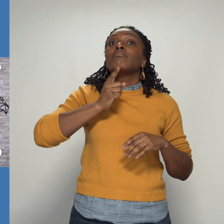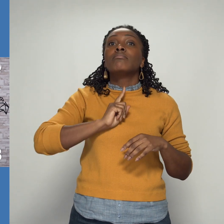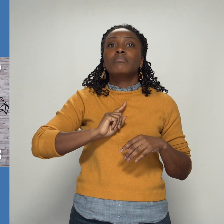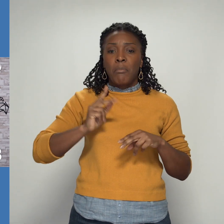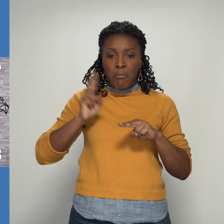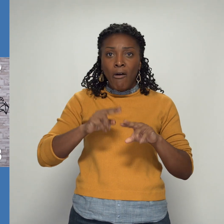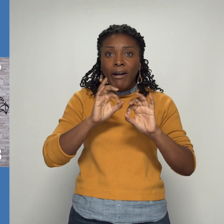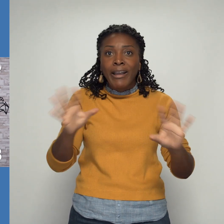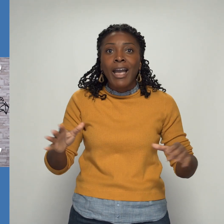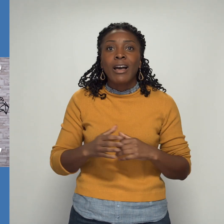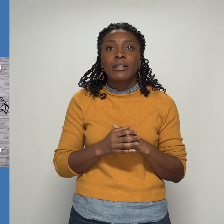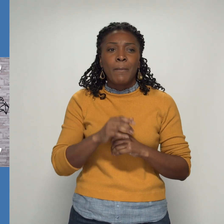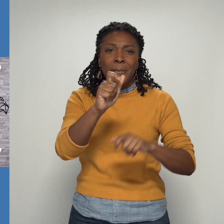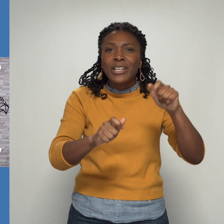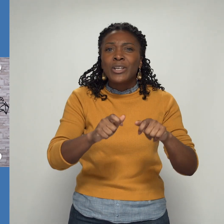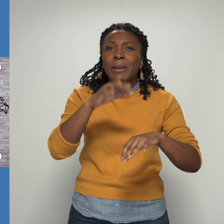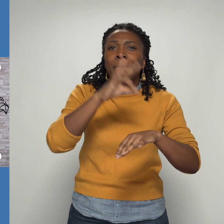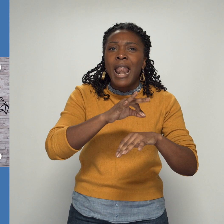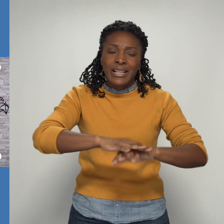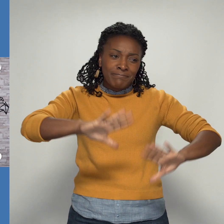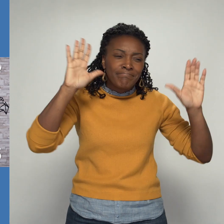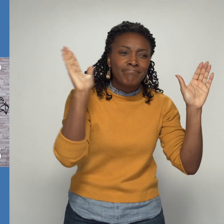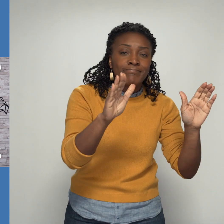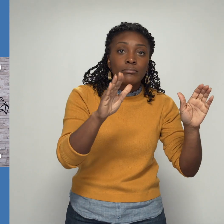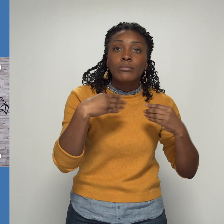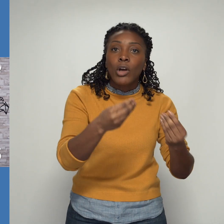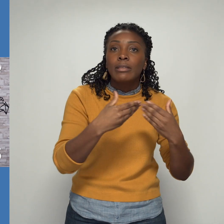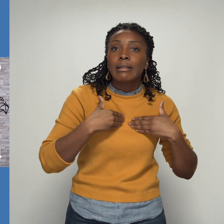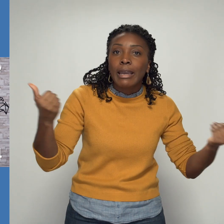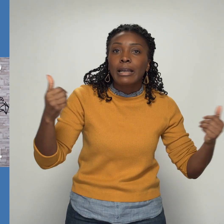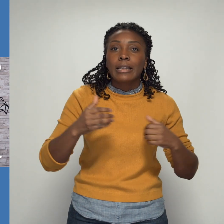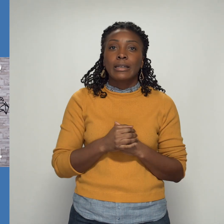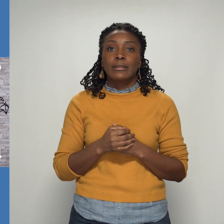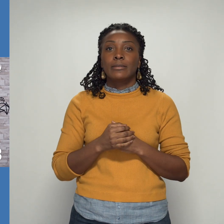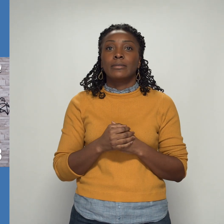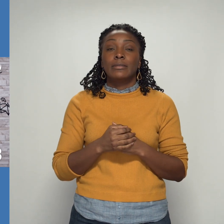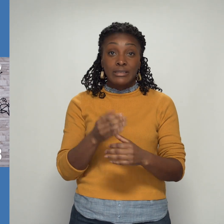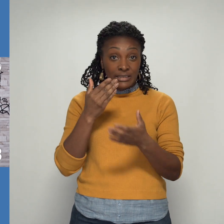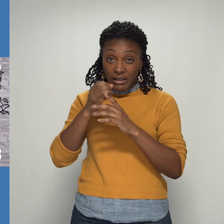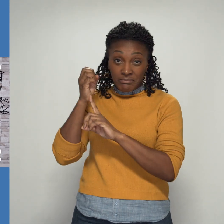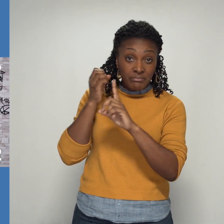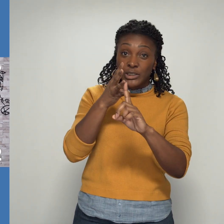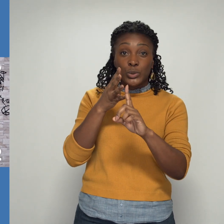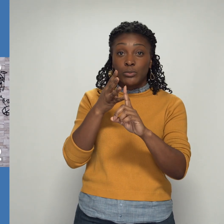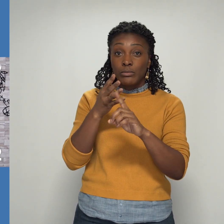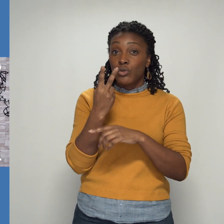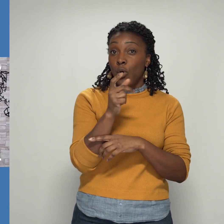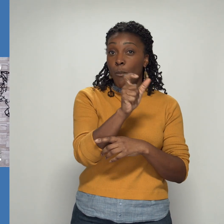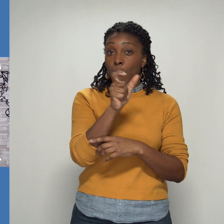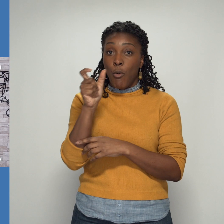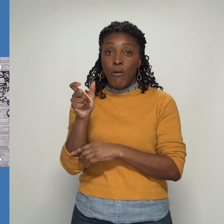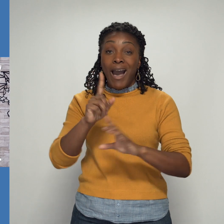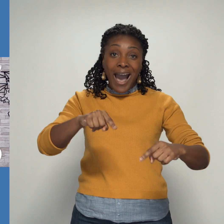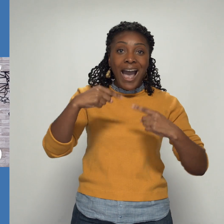leur causera aucun mal. Ils imposeront les mains à des malades et ceux-ci seront guéris. » Les termes de la mission tiennent dans ces deux